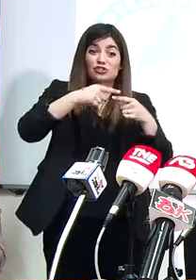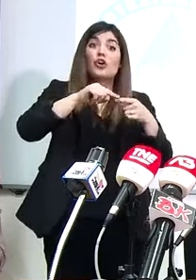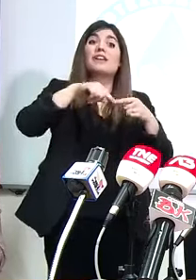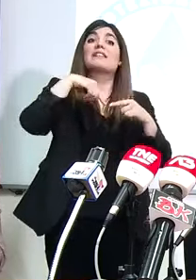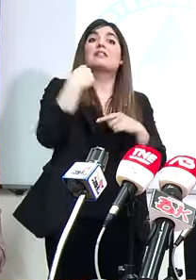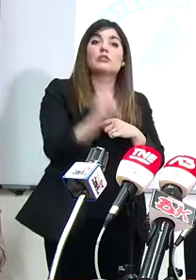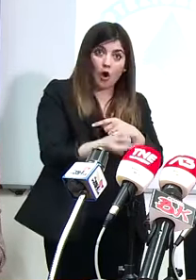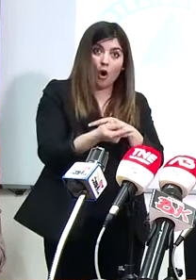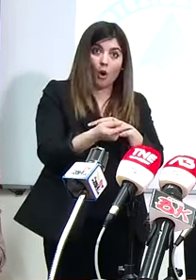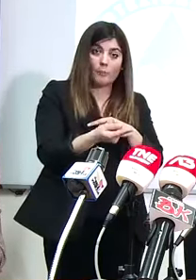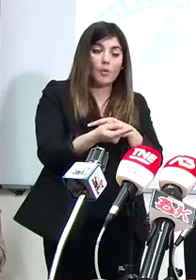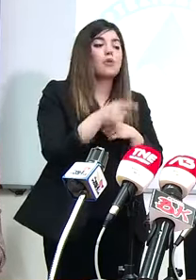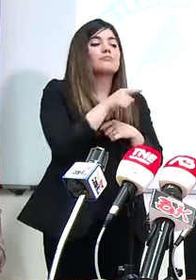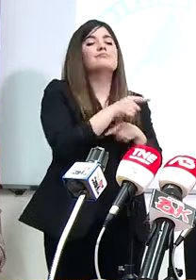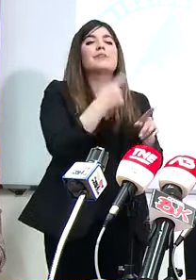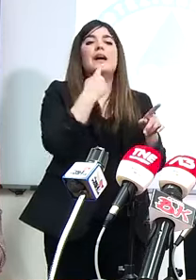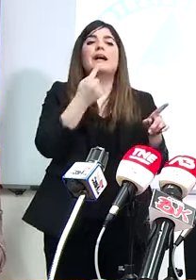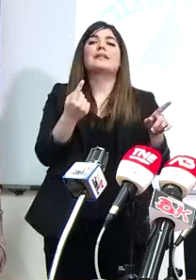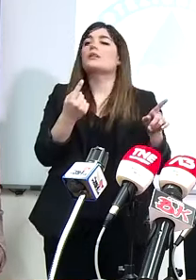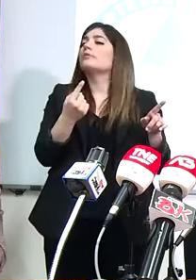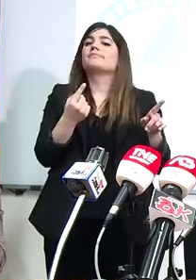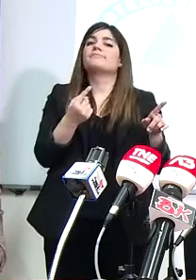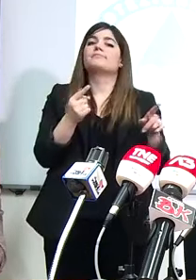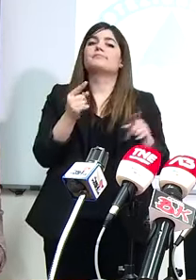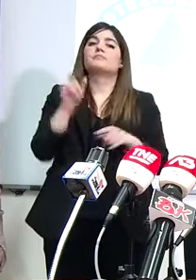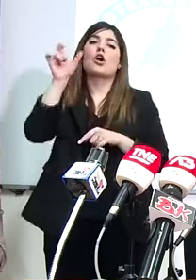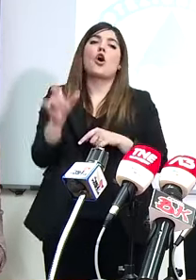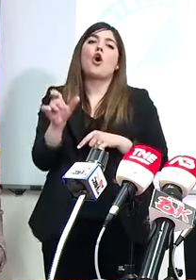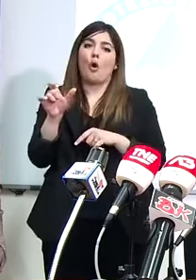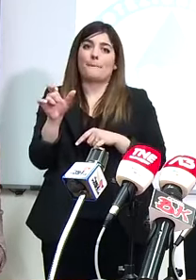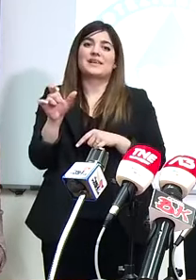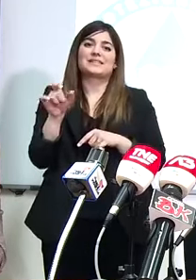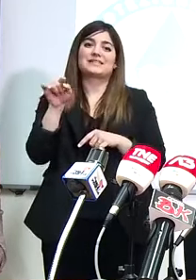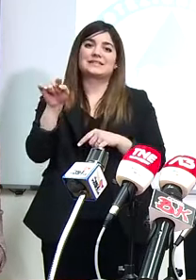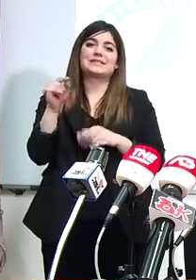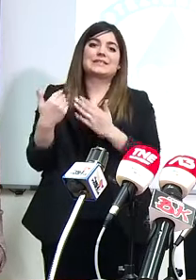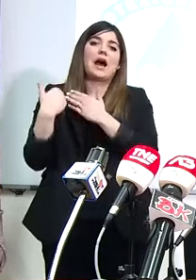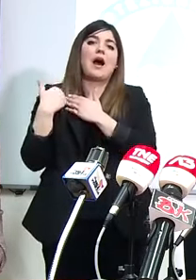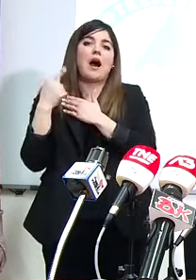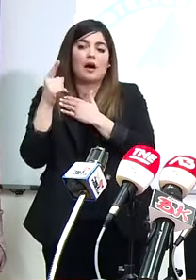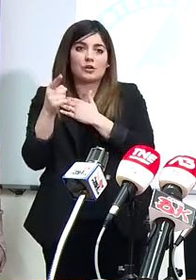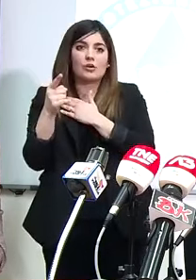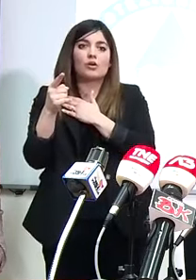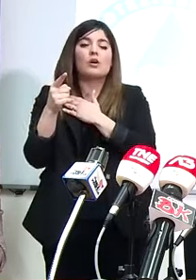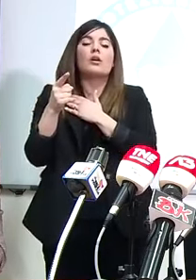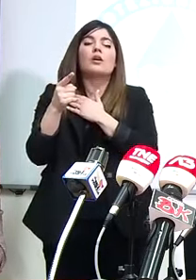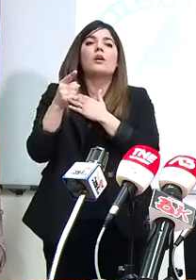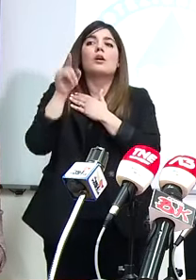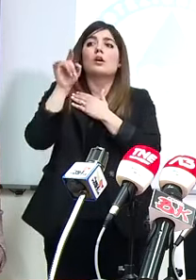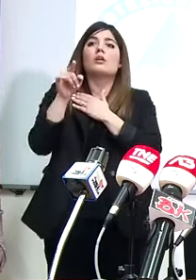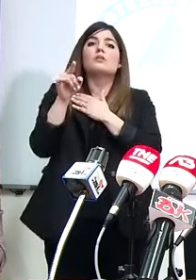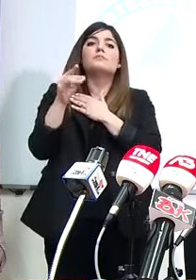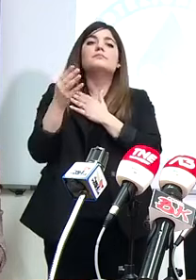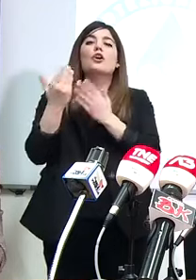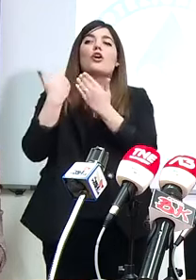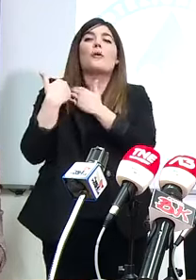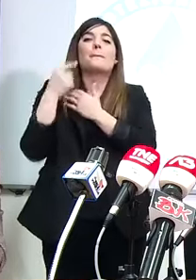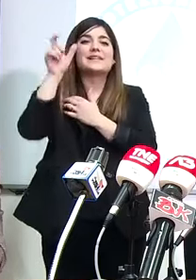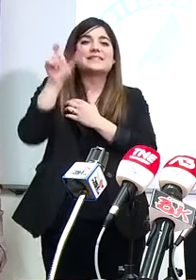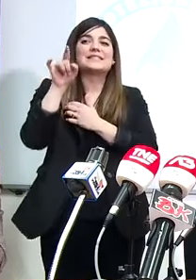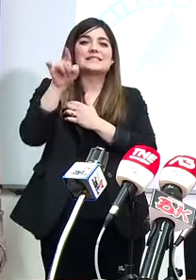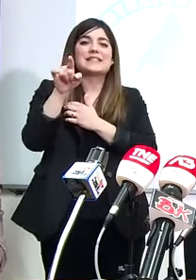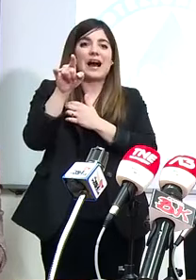correttamente ha detto bisogna farsi dare e al dottor floro ovviamente lo ha detto bisogna che si faccia dare